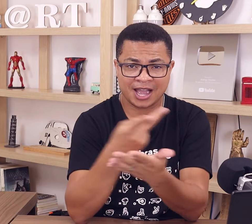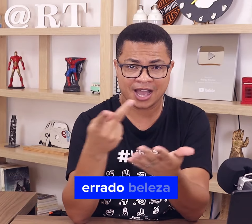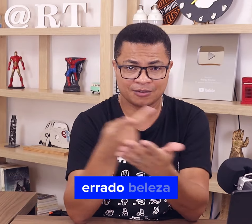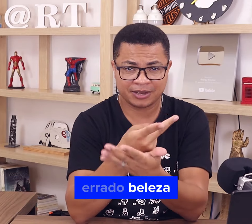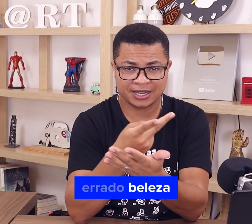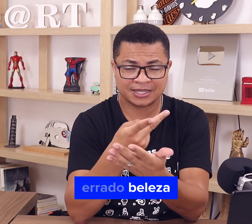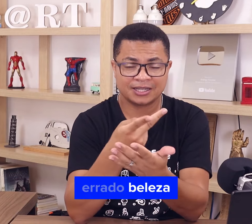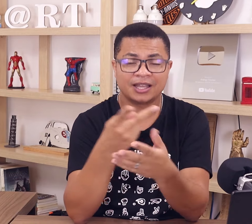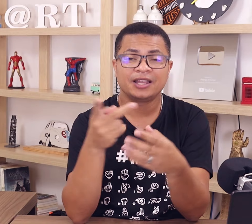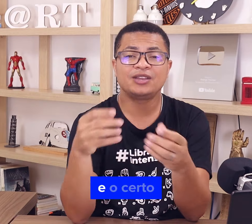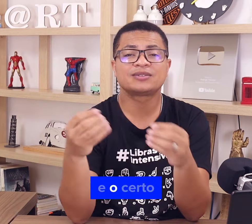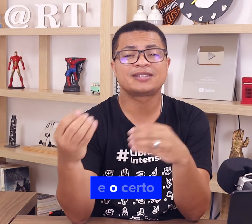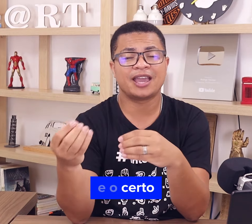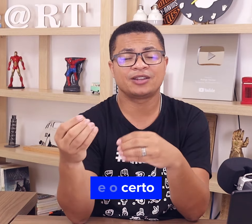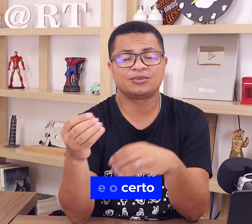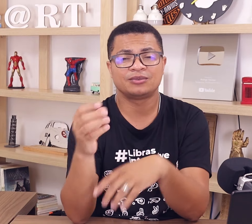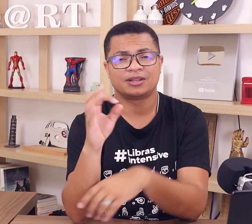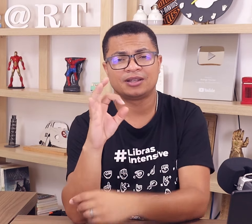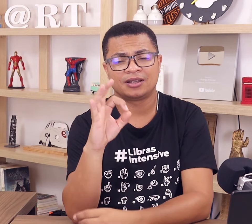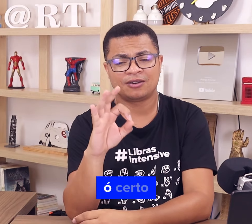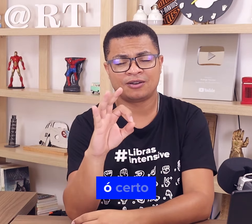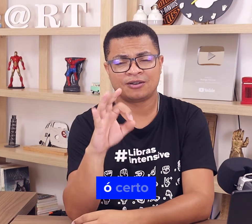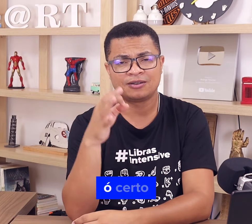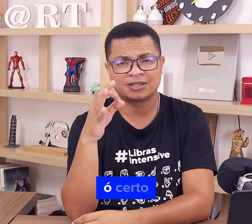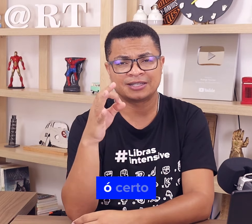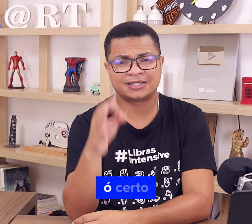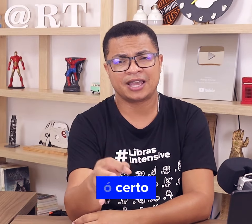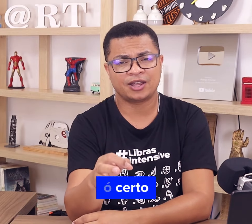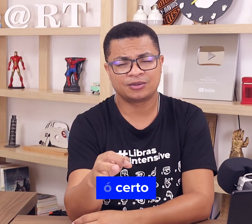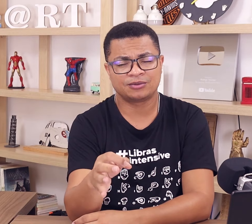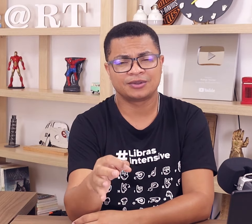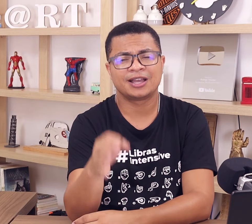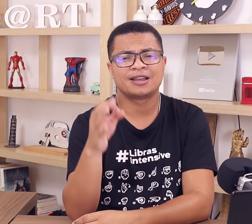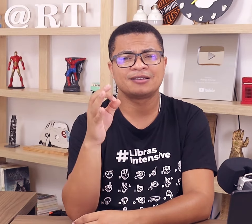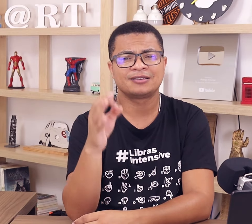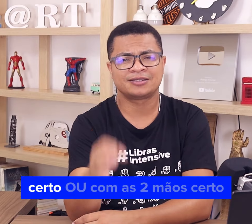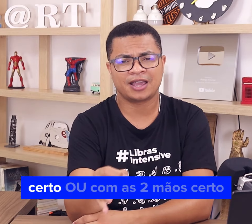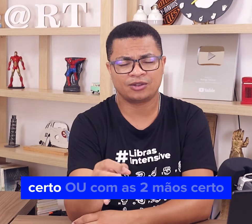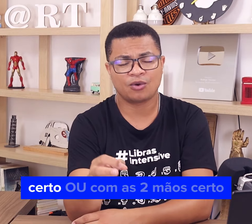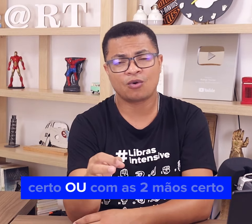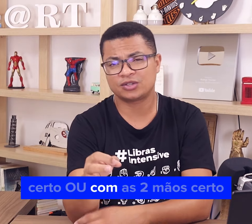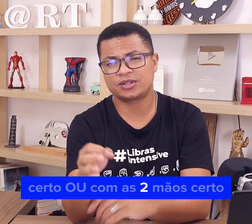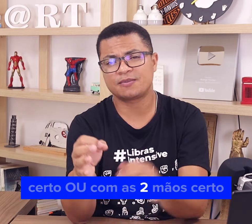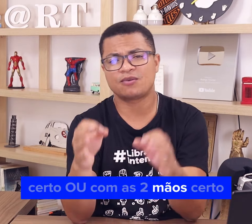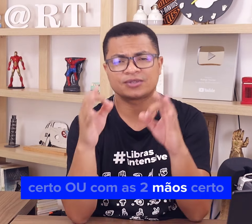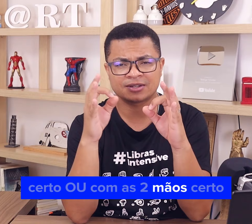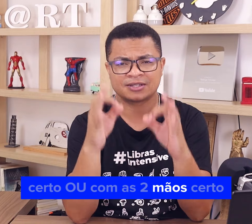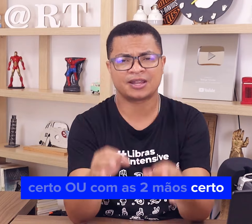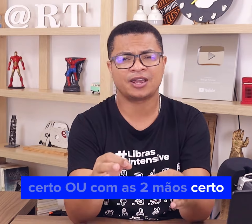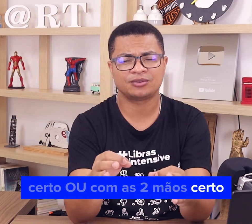Errado, beleza? E o certo? Ó, certo. Certo. Ou com as duas mãos. Certo.